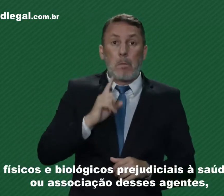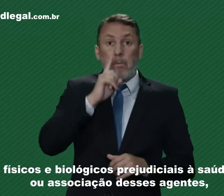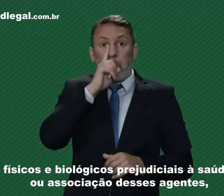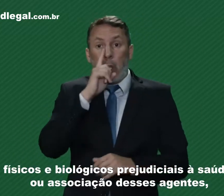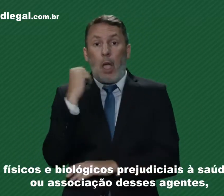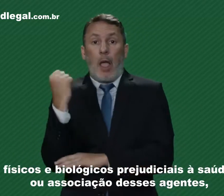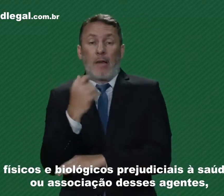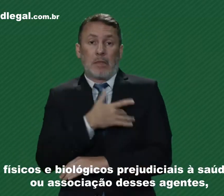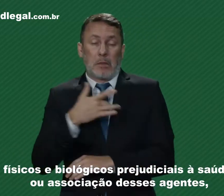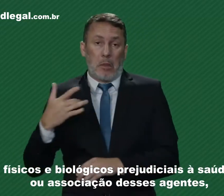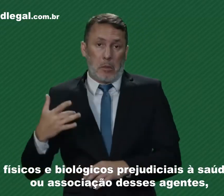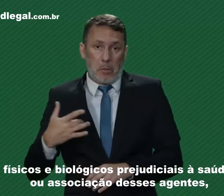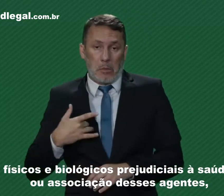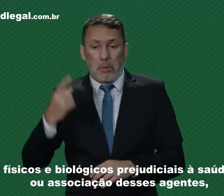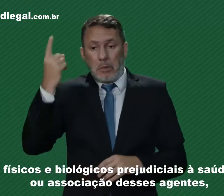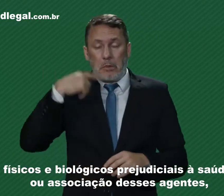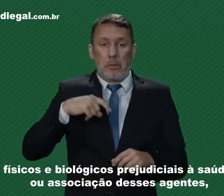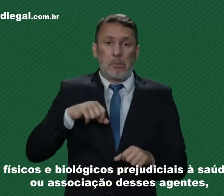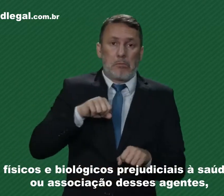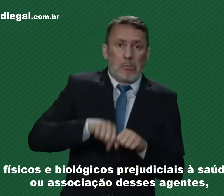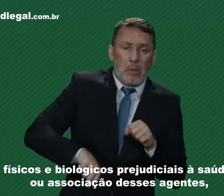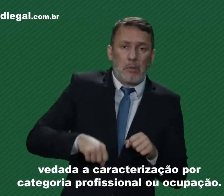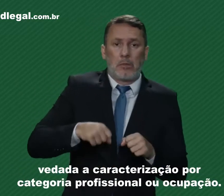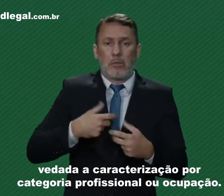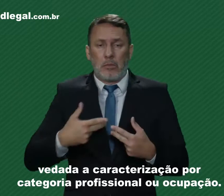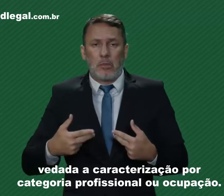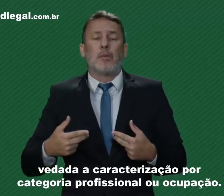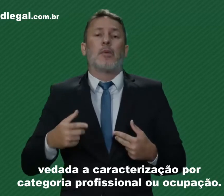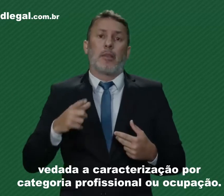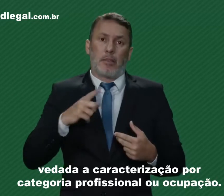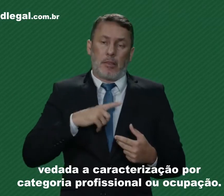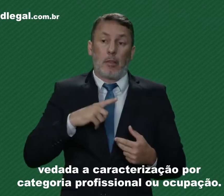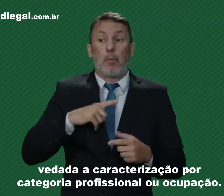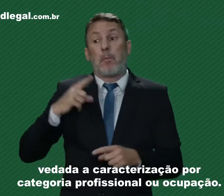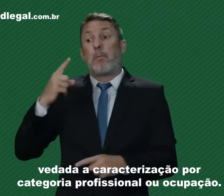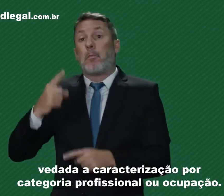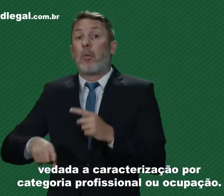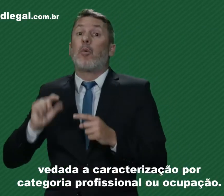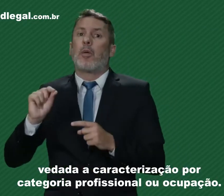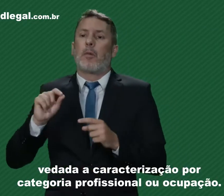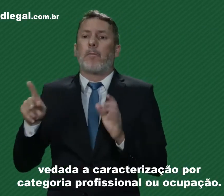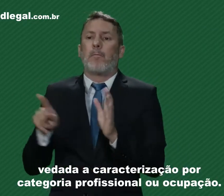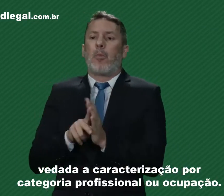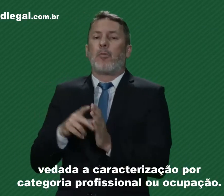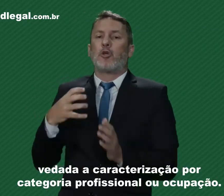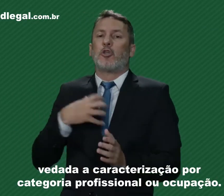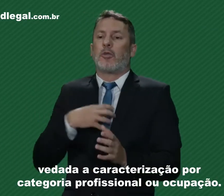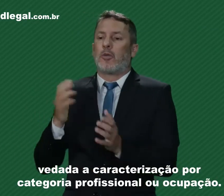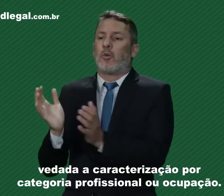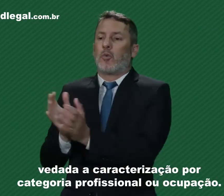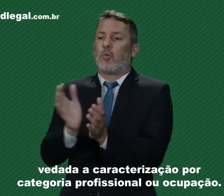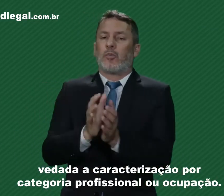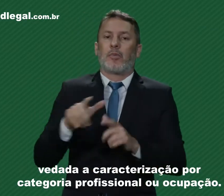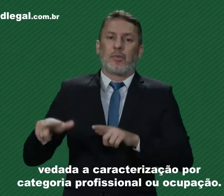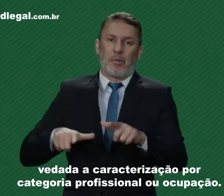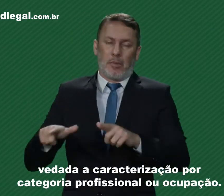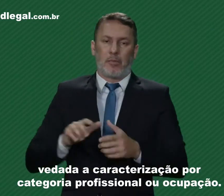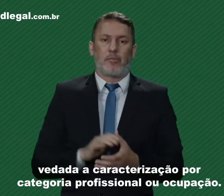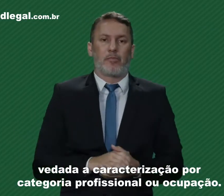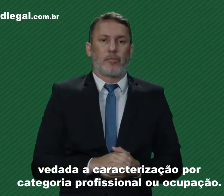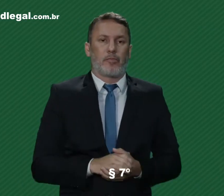prejudiciais à saúde ou à associação destes agentes, vedada a caracterização por categoria profissional